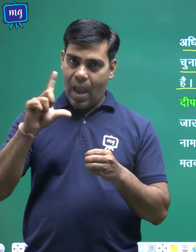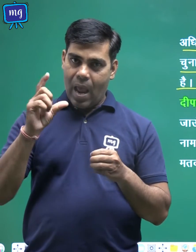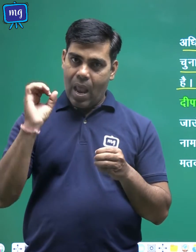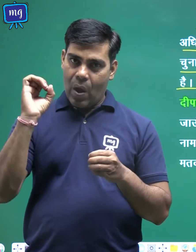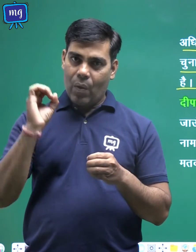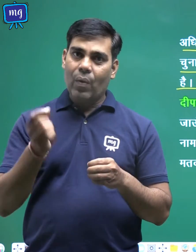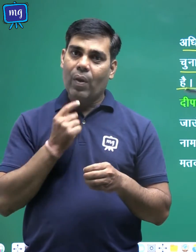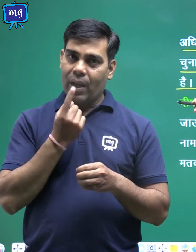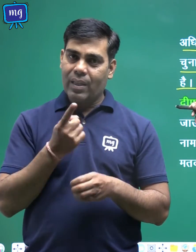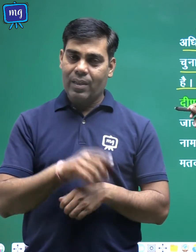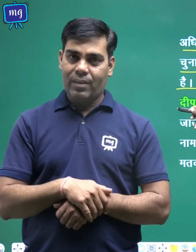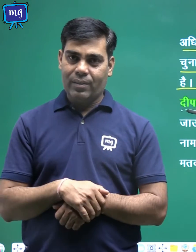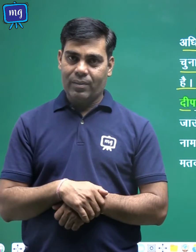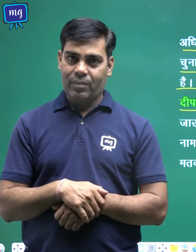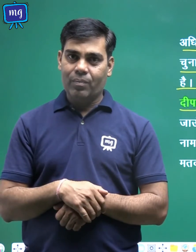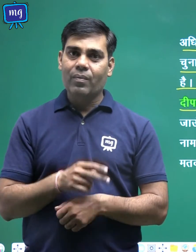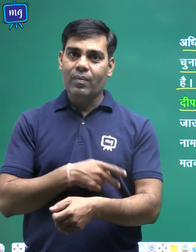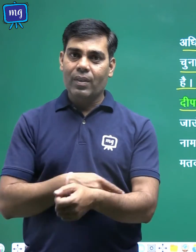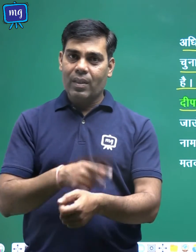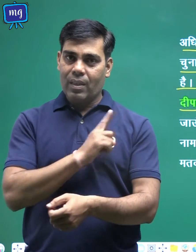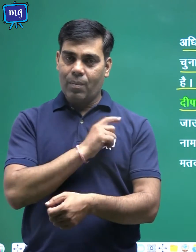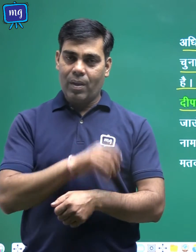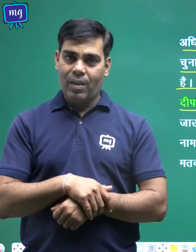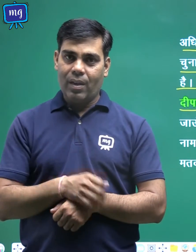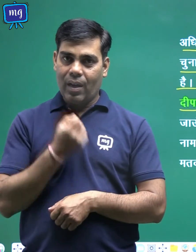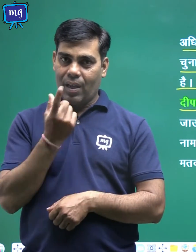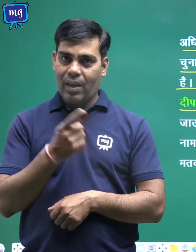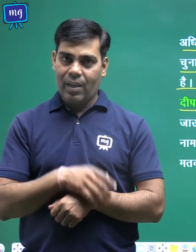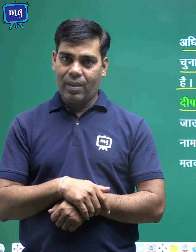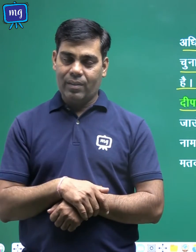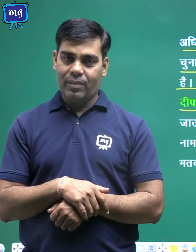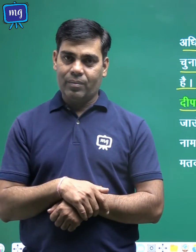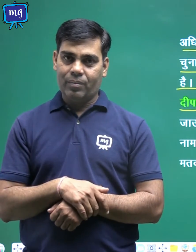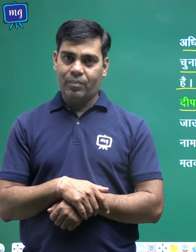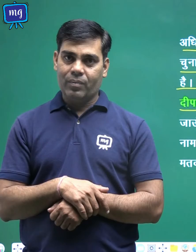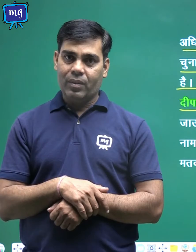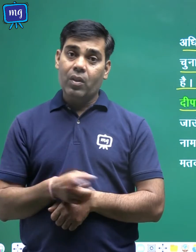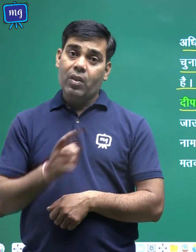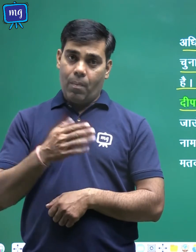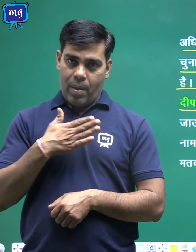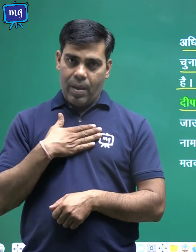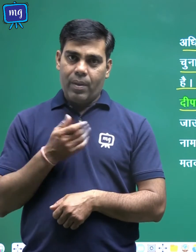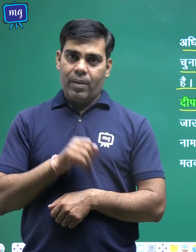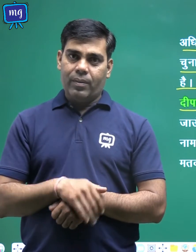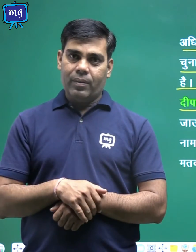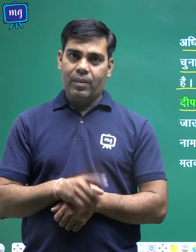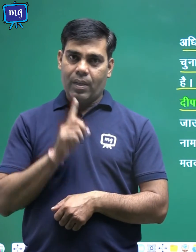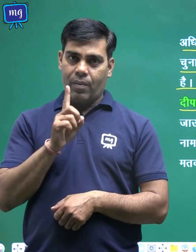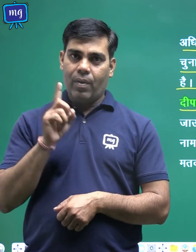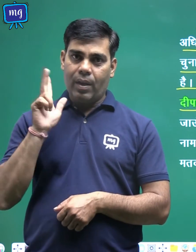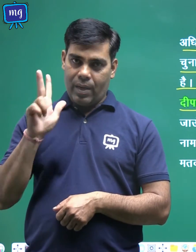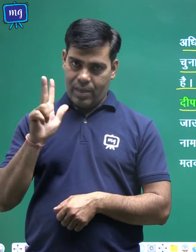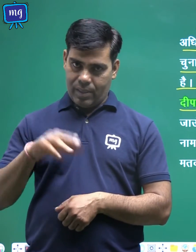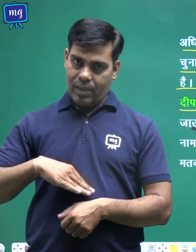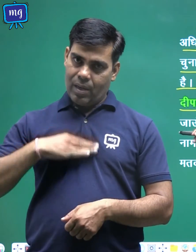हैं। अब दीपक कह रहा है कि जब मैं भी 18 वर्ष का